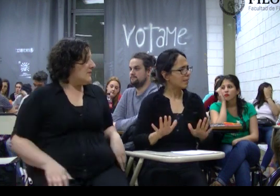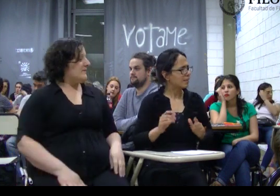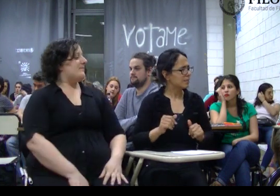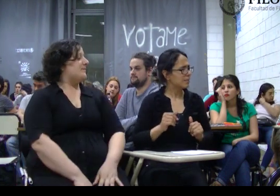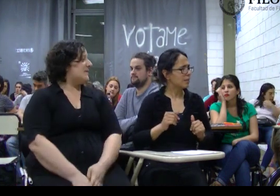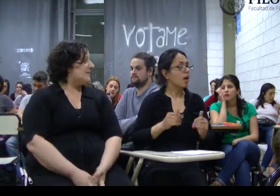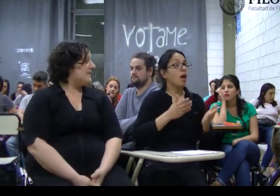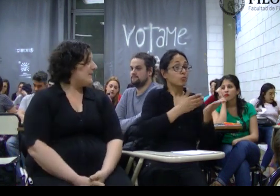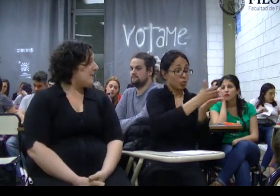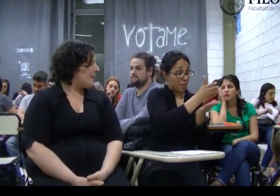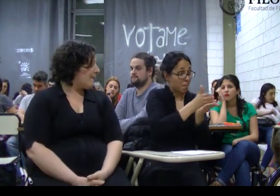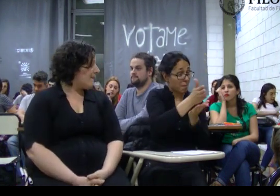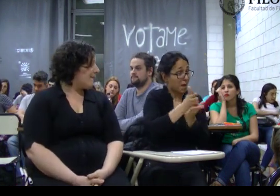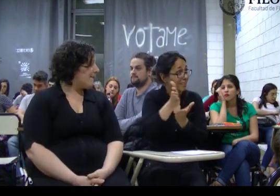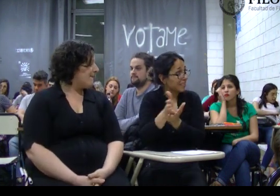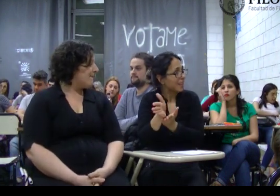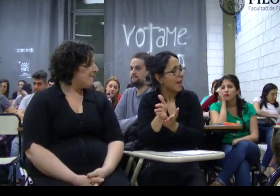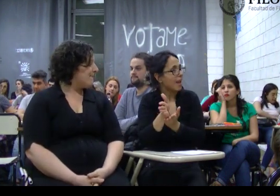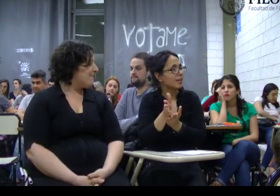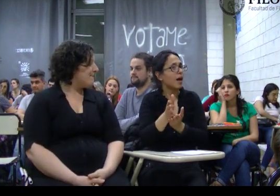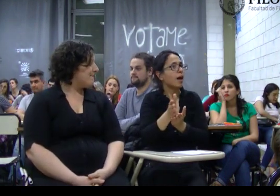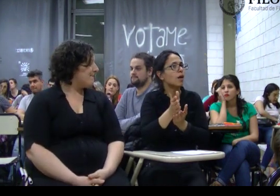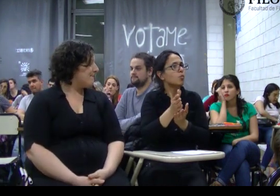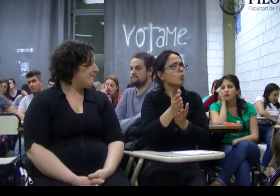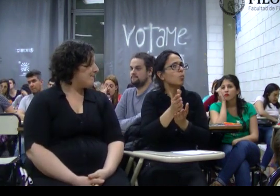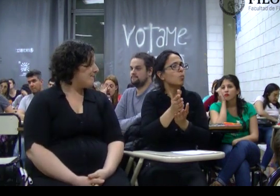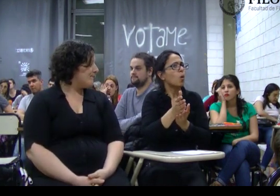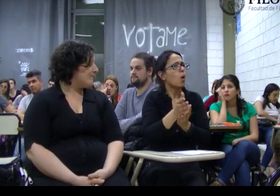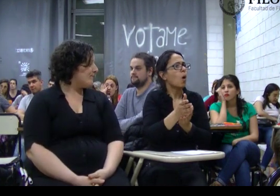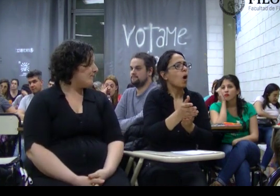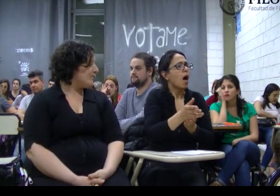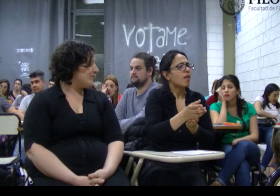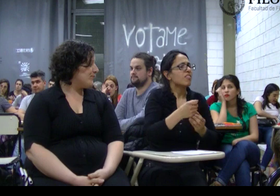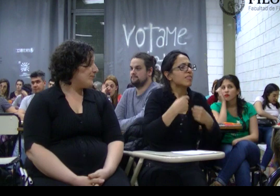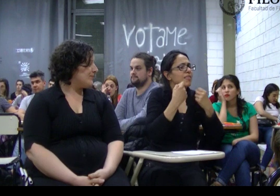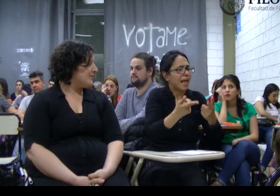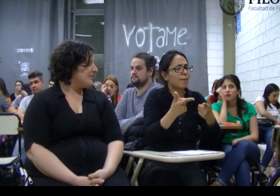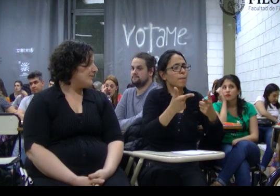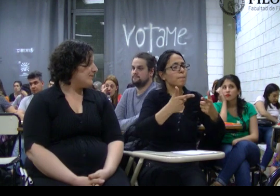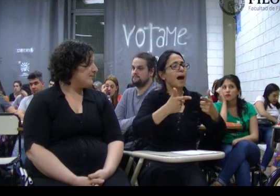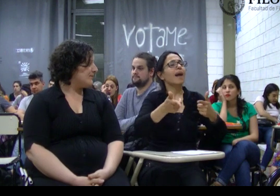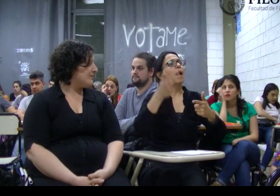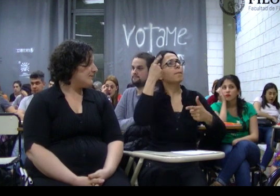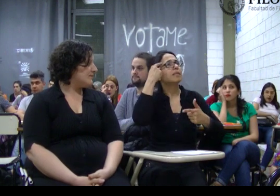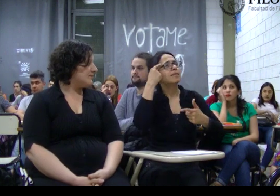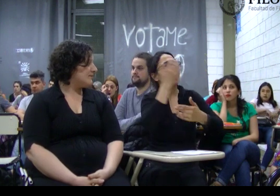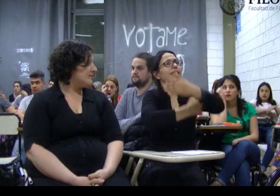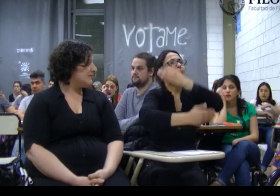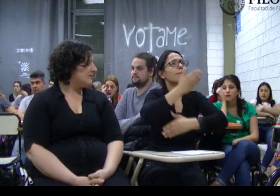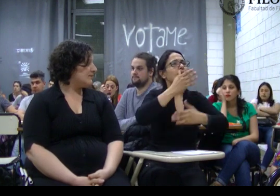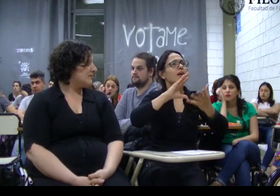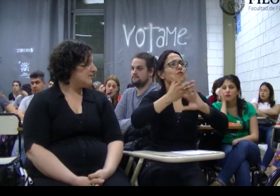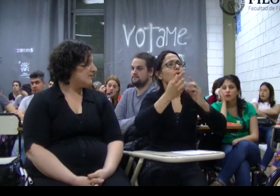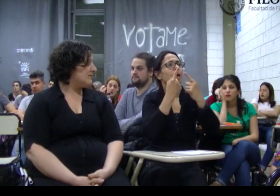para aportar a pensar, por ejemplo, la discapacidad? Bueno, ¿qué tienen las disciplinas para pensar, por ejemplo, el sistema patriarcal?